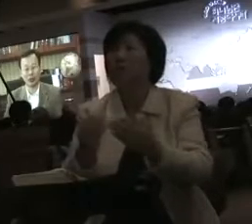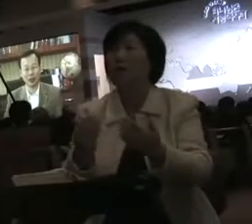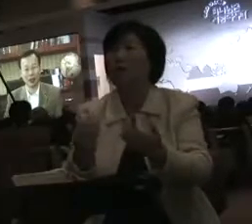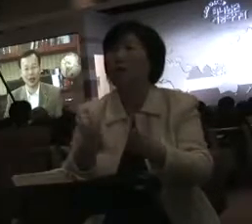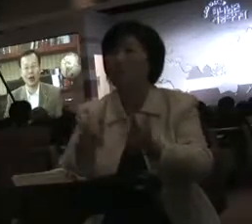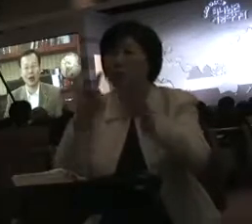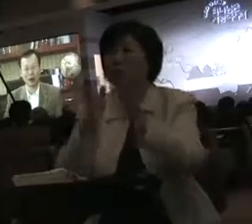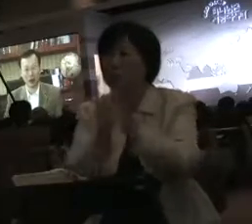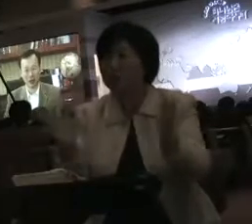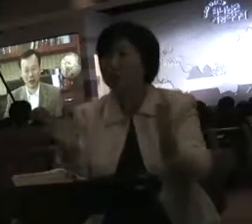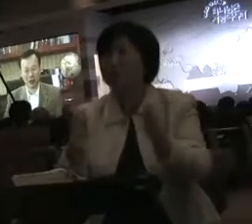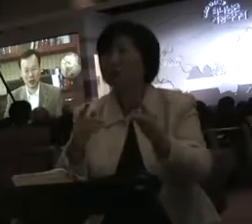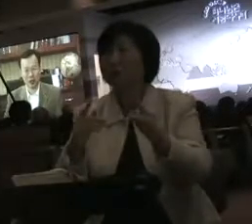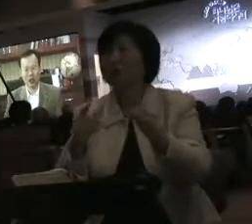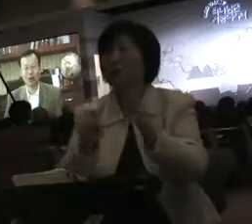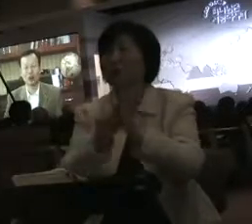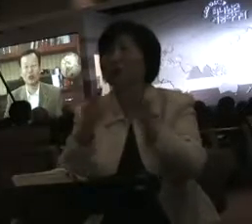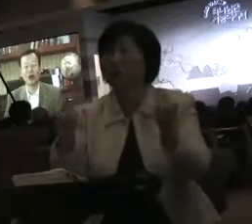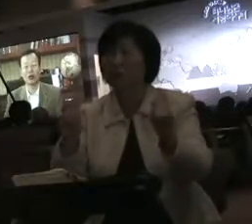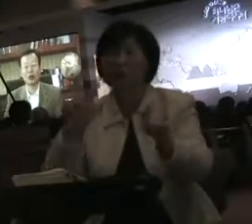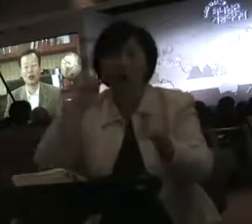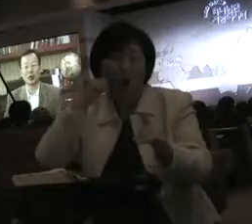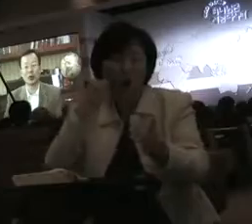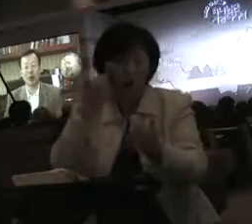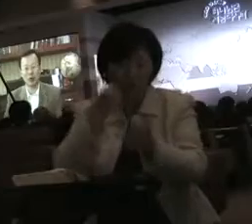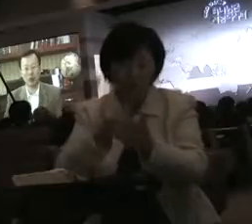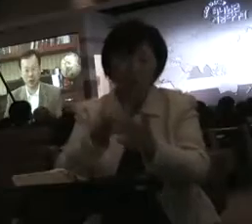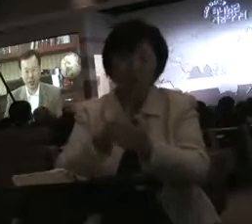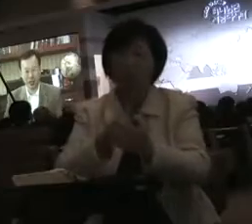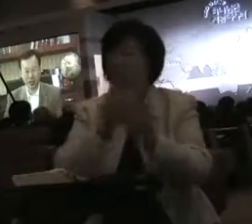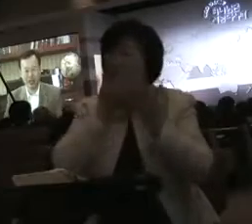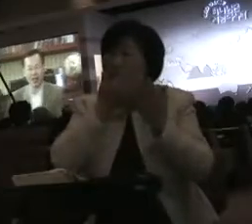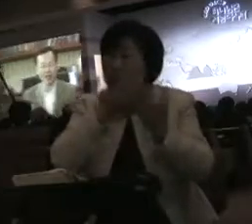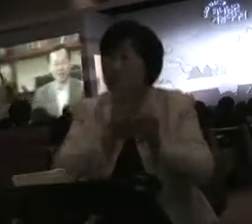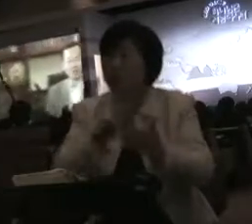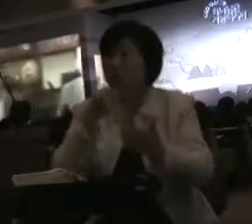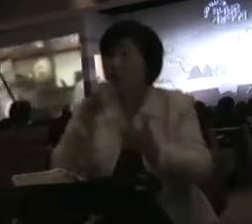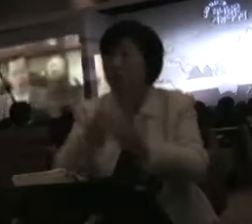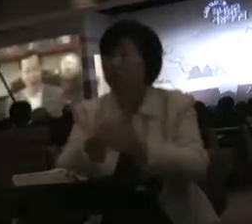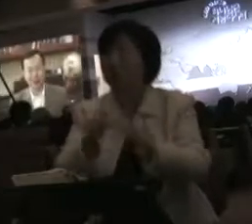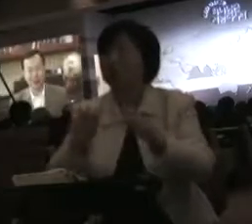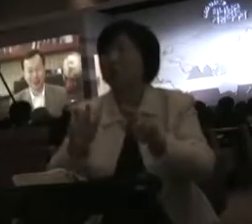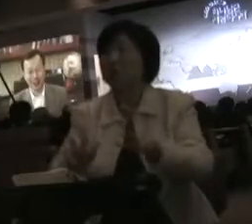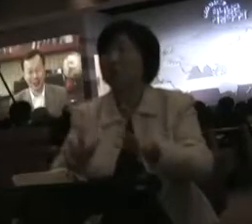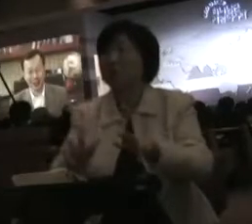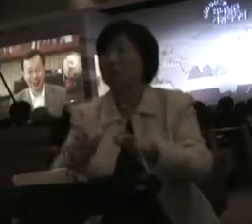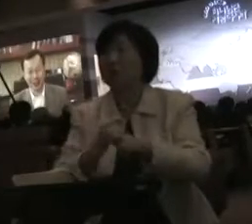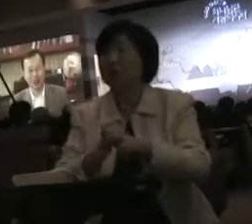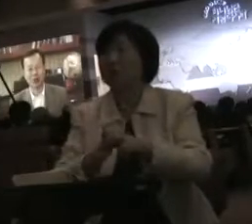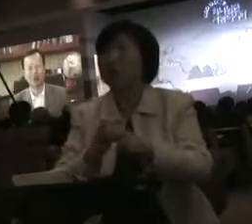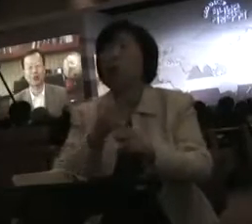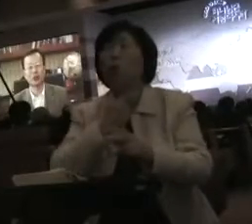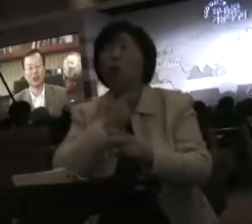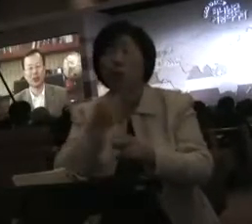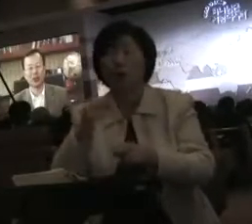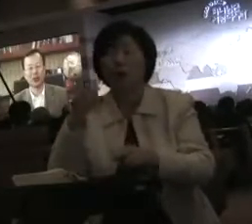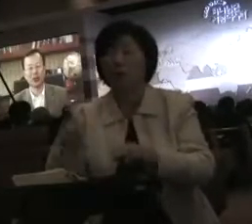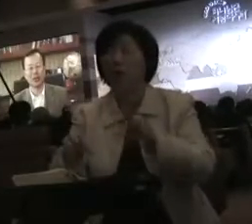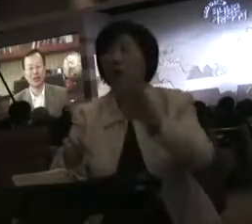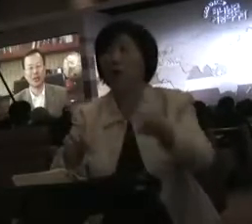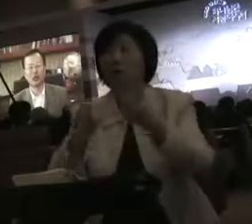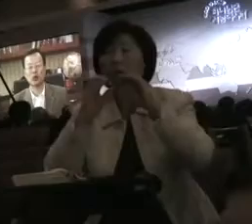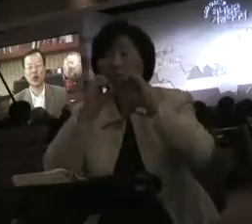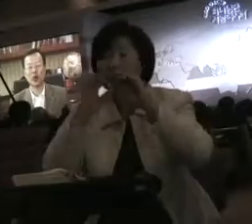모든 교우들이 어려운 결정, 그러나 중요한 결정을 해주셨습니다. 이제는 하나님께서 원하는 지역마다, 그리고